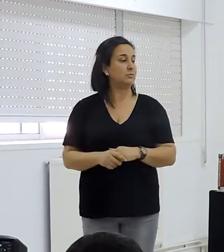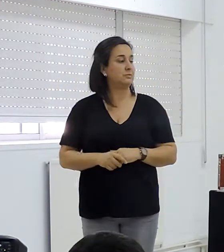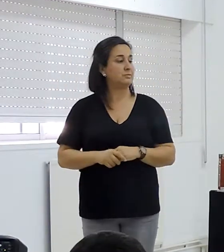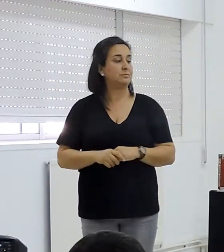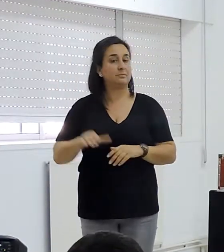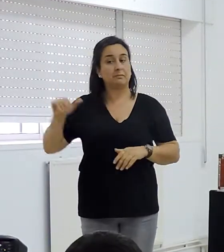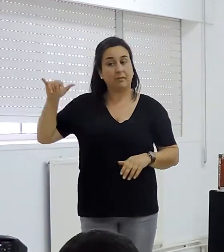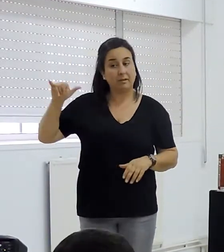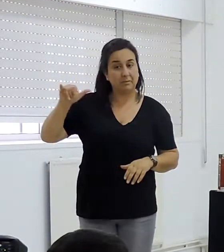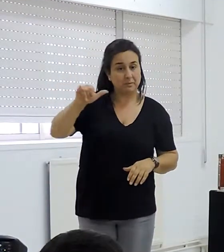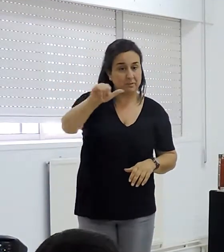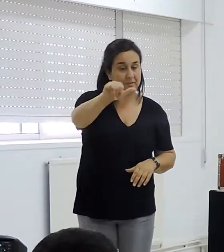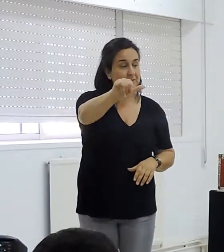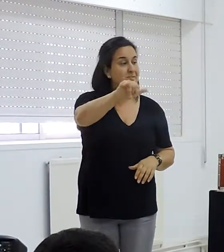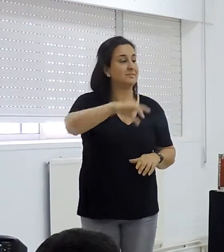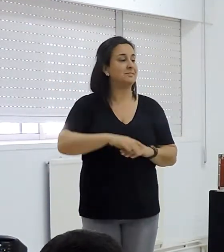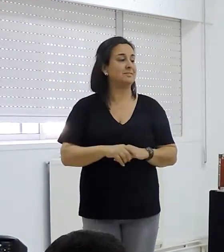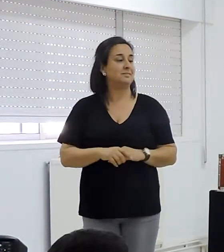Osito.